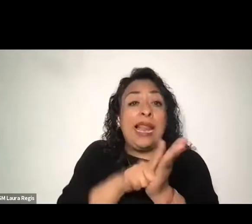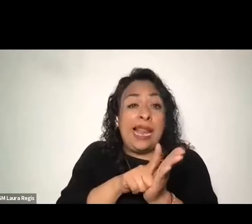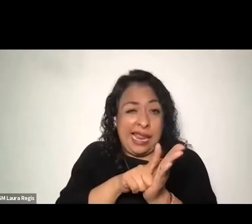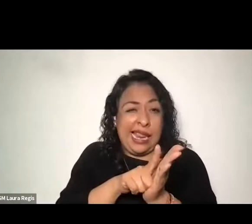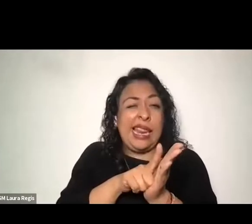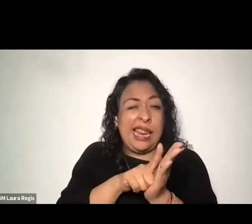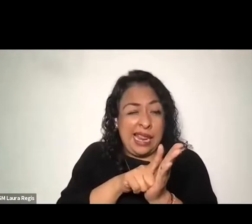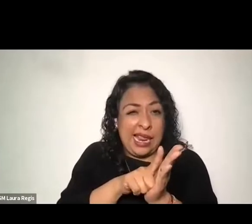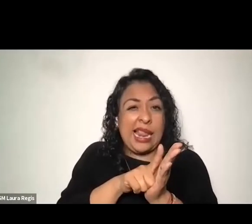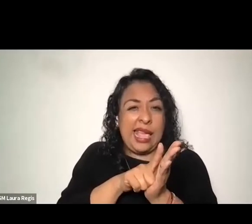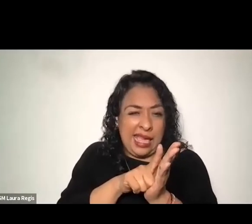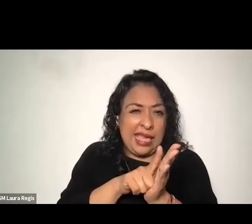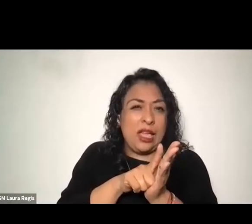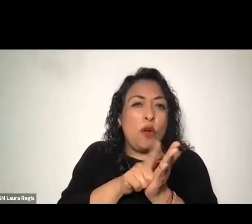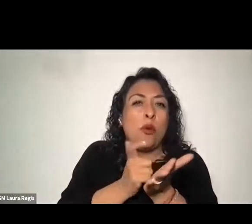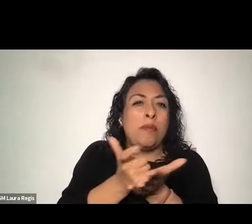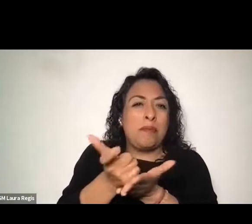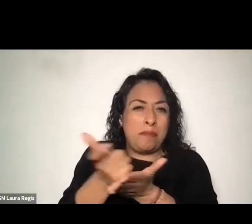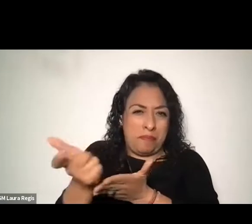en el paquete de egresos,